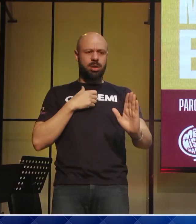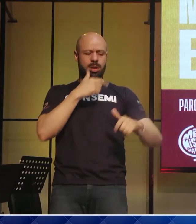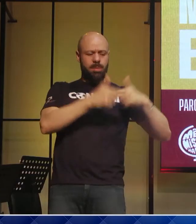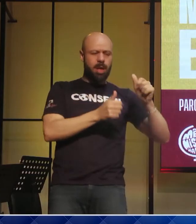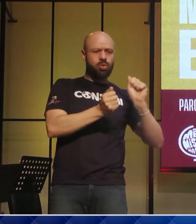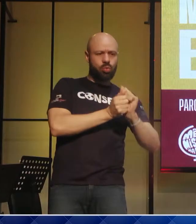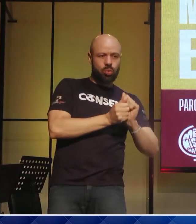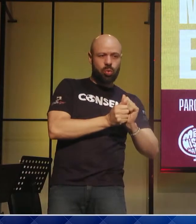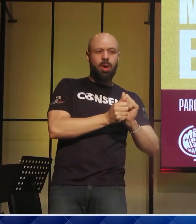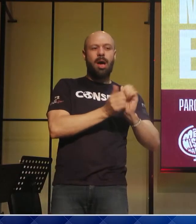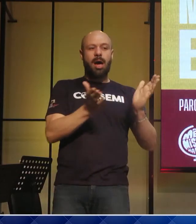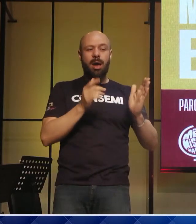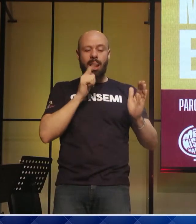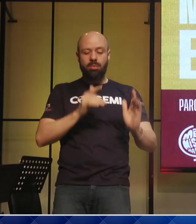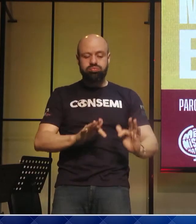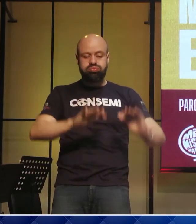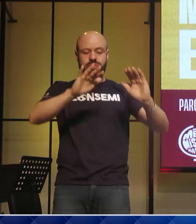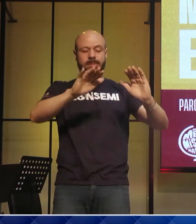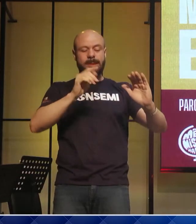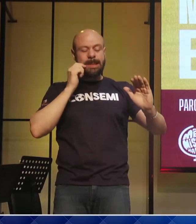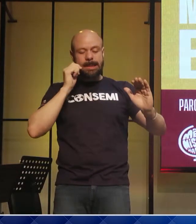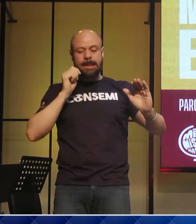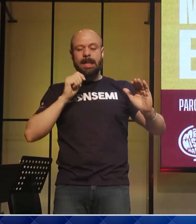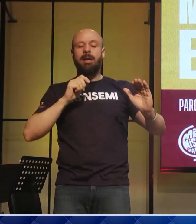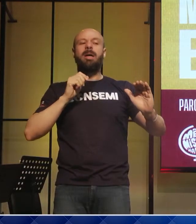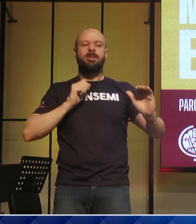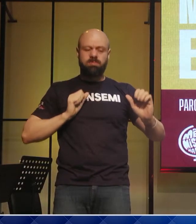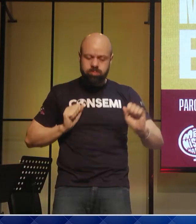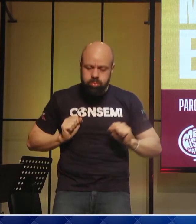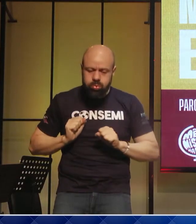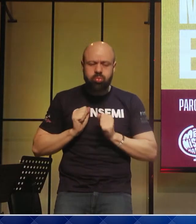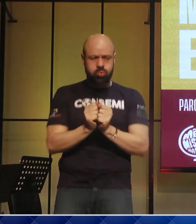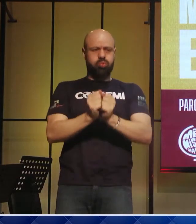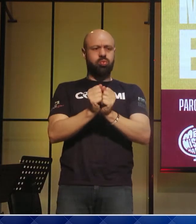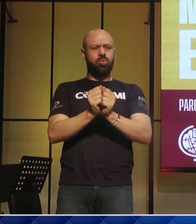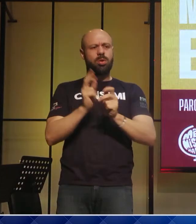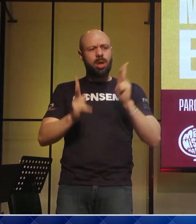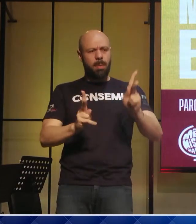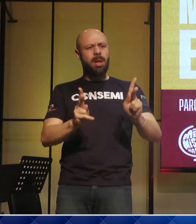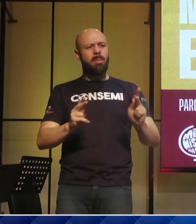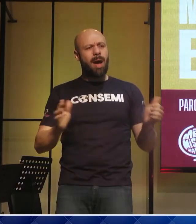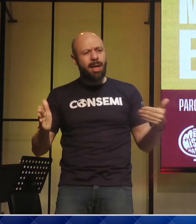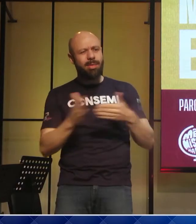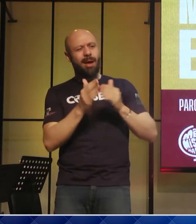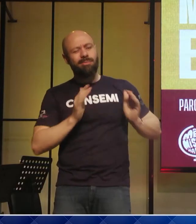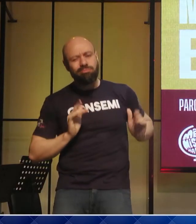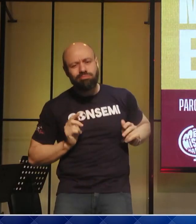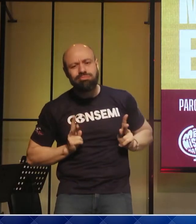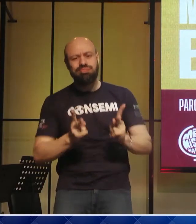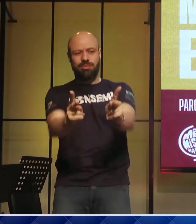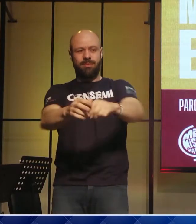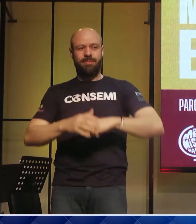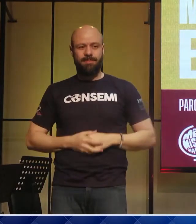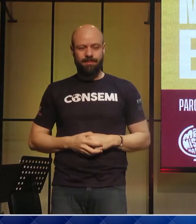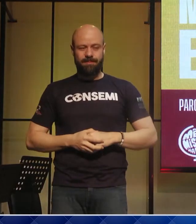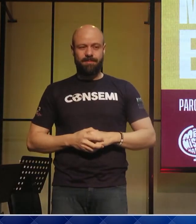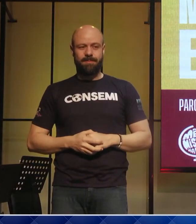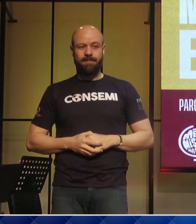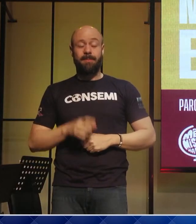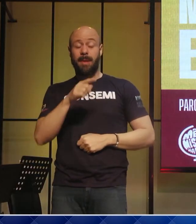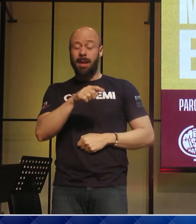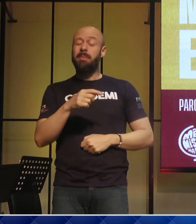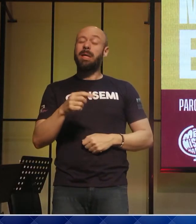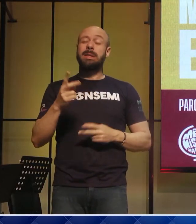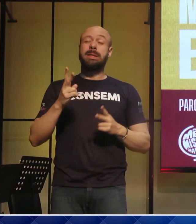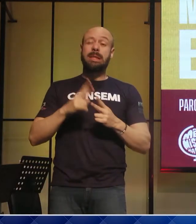eles são... É uma história assim meio complicada da igreja, eu vou contar aqui. E eles abraçaram e cuidaram desse